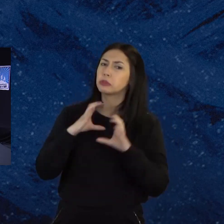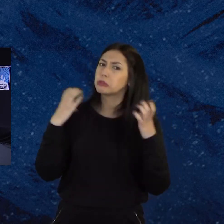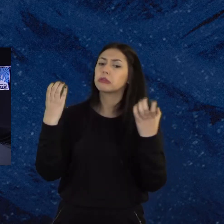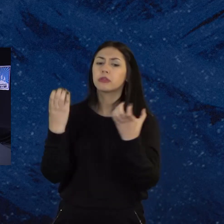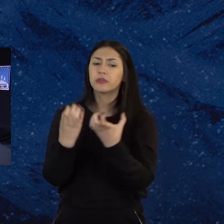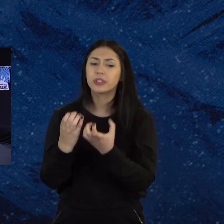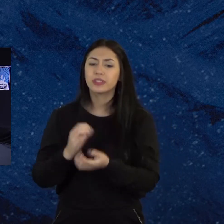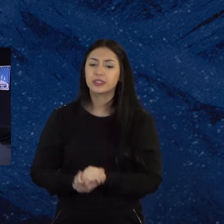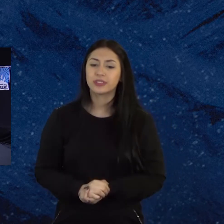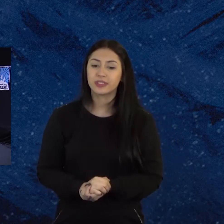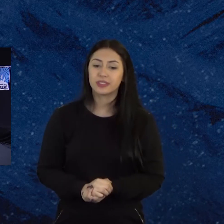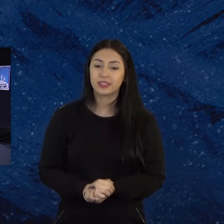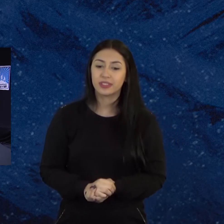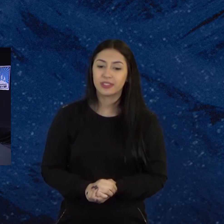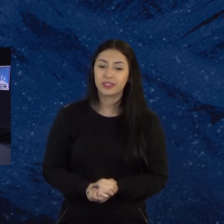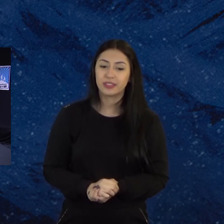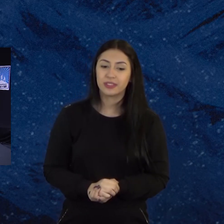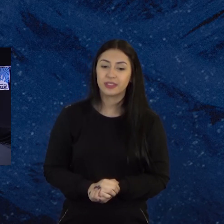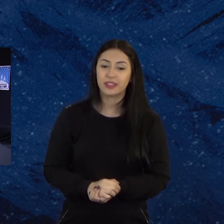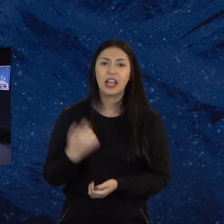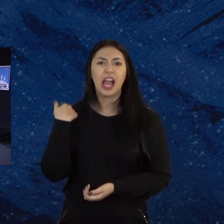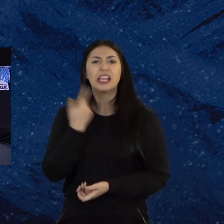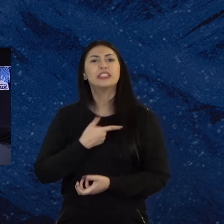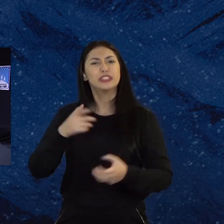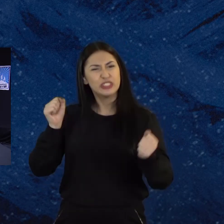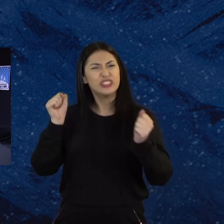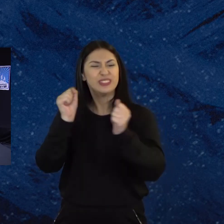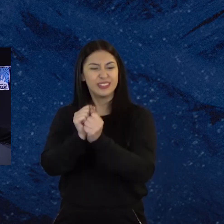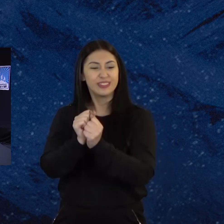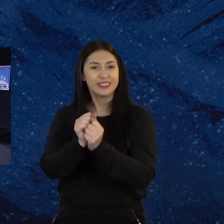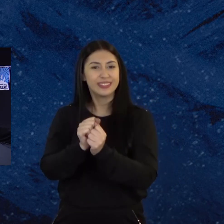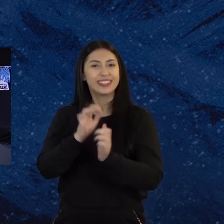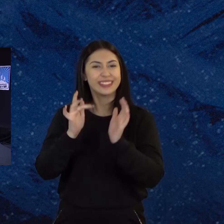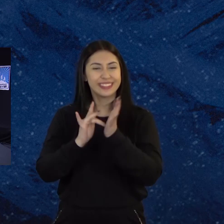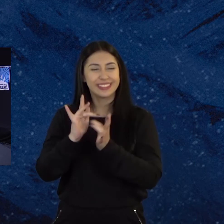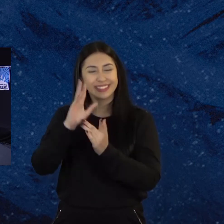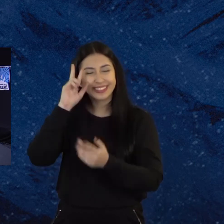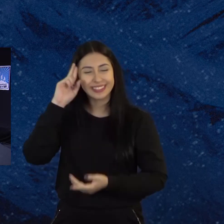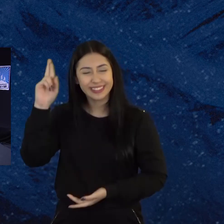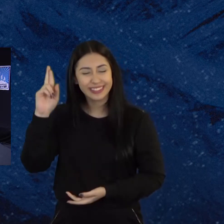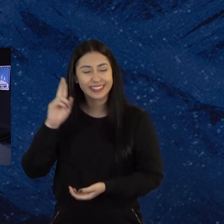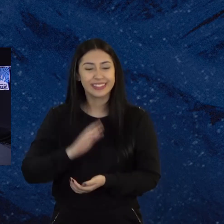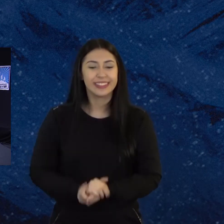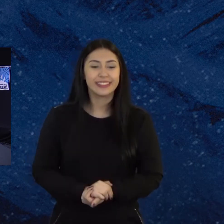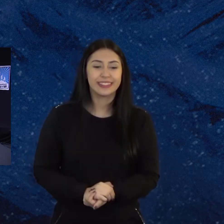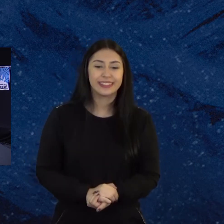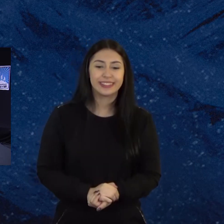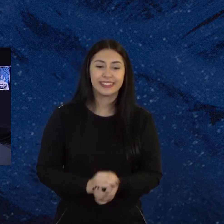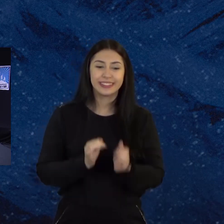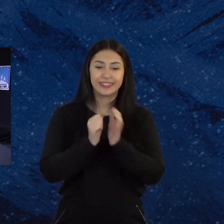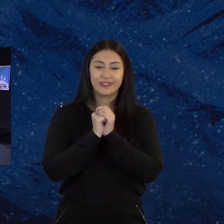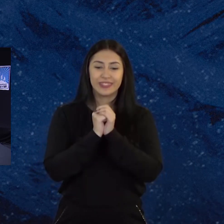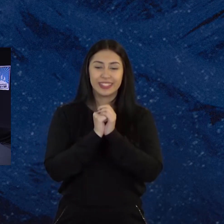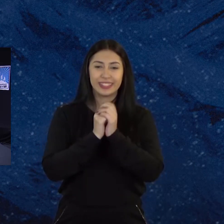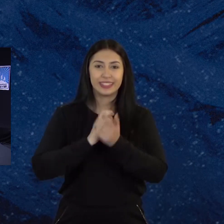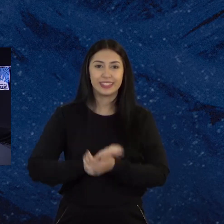A Chloe já está aqui também falando assim, o amém dela. Vamos, tamo junto. Jesus é o Senhor. Amém. Amém. Jesus é o Senhor.